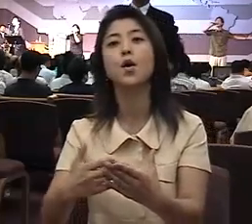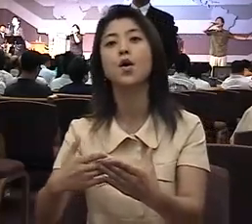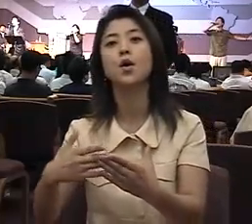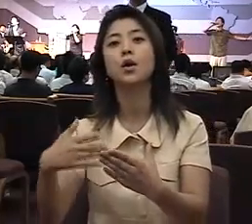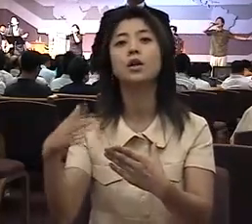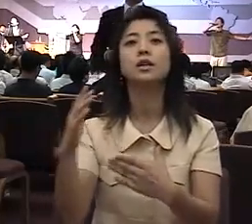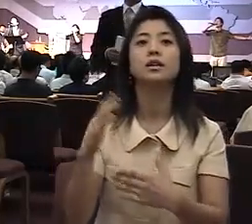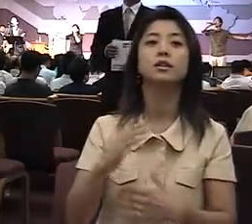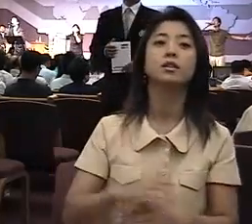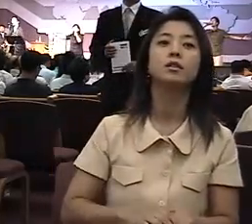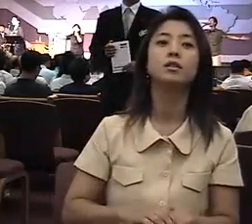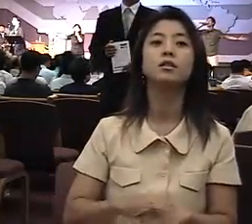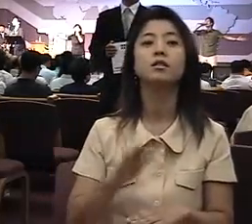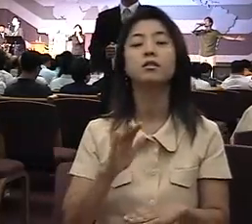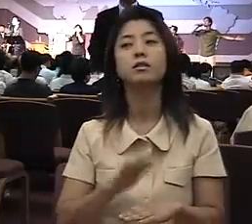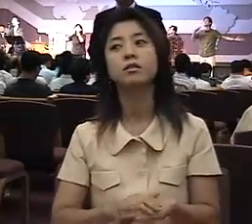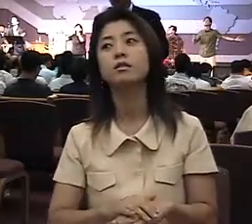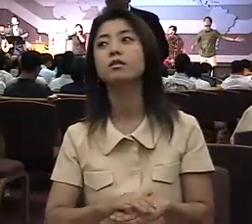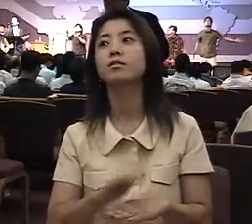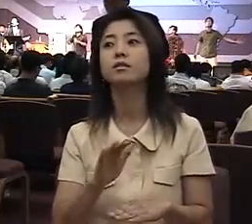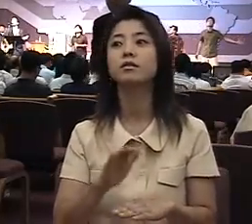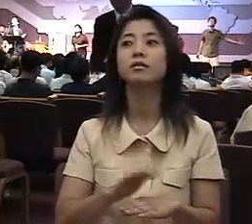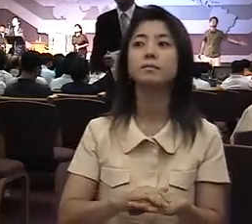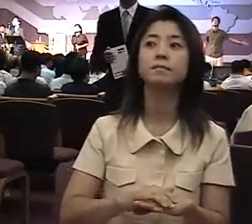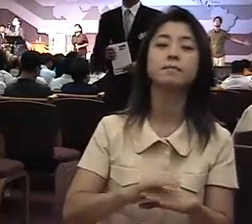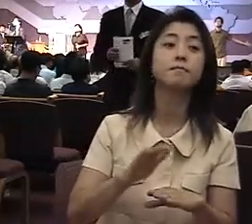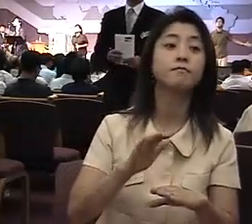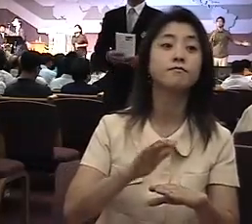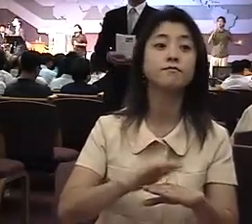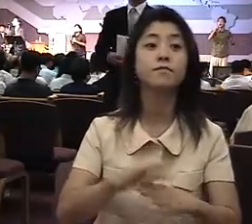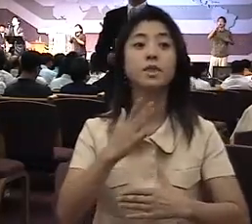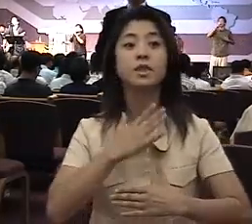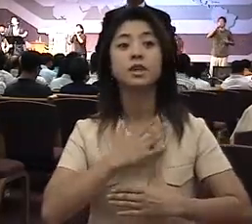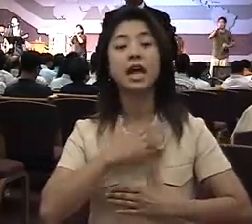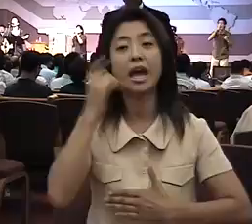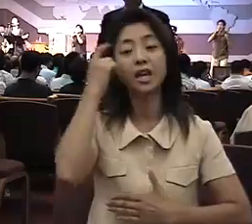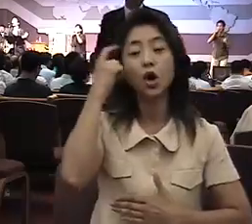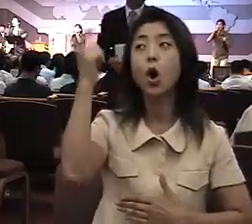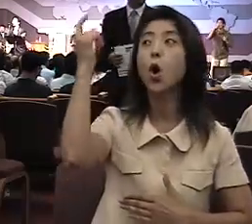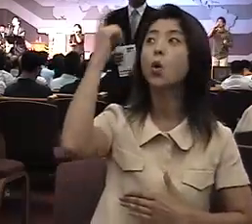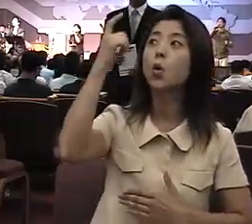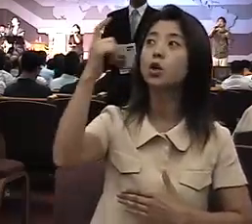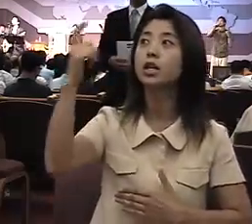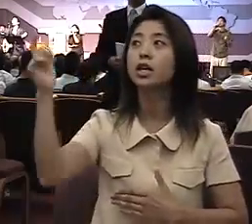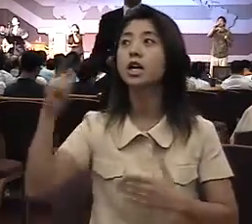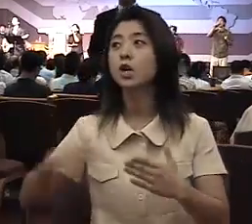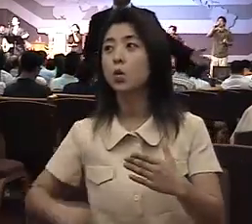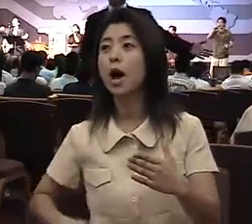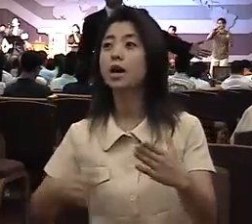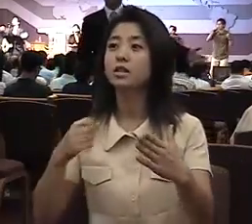박수로 소통하시면서 찬양해 줍시다. 내 영혼이